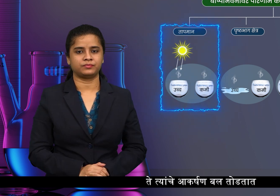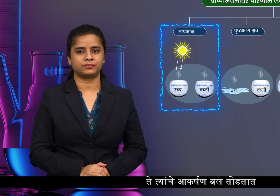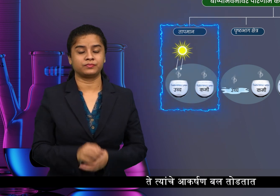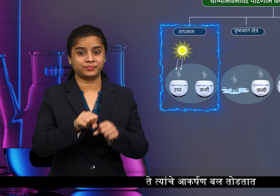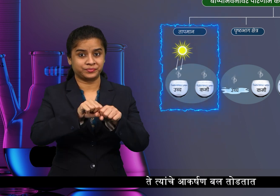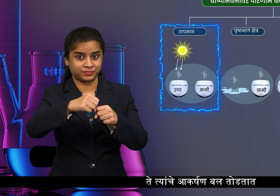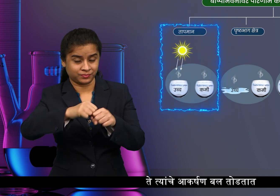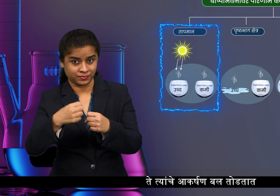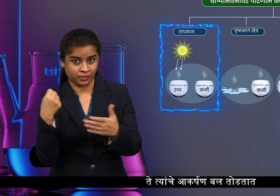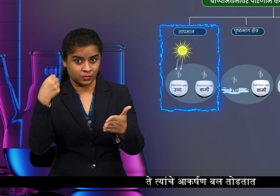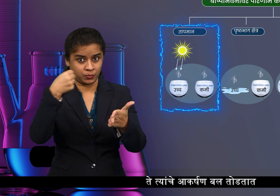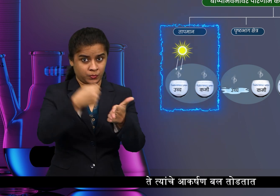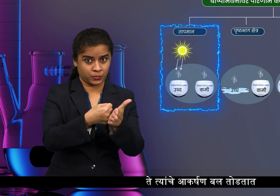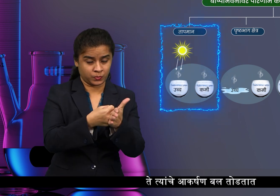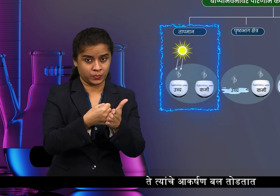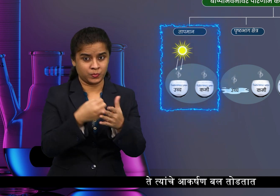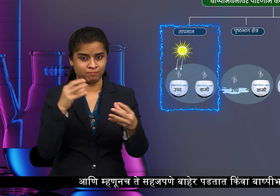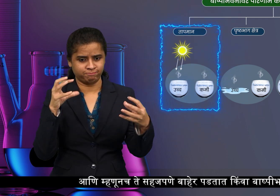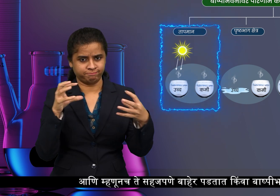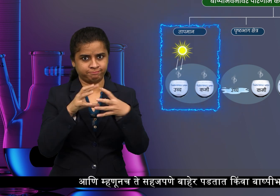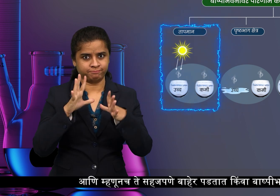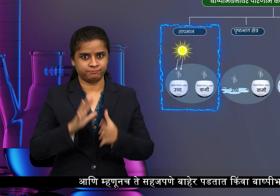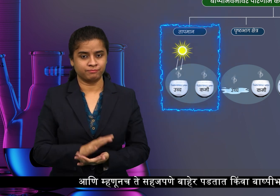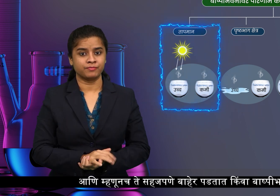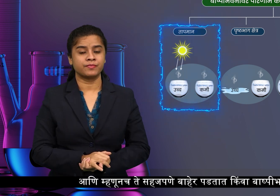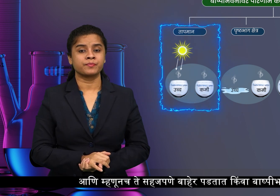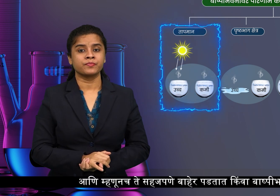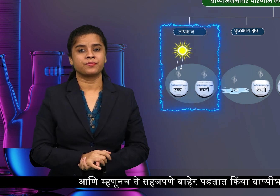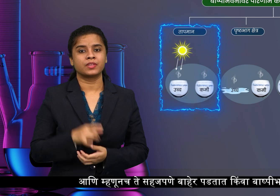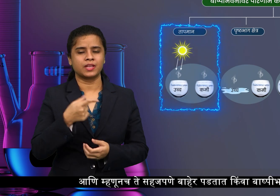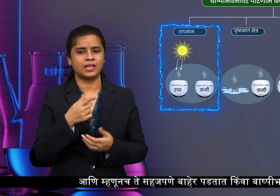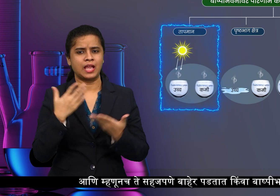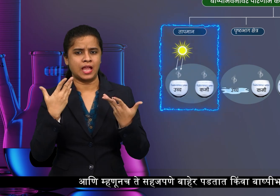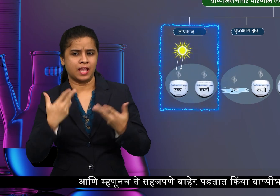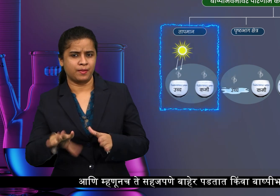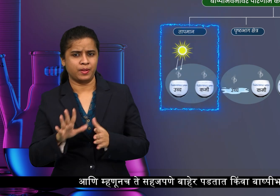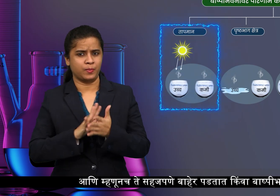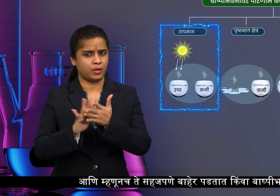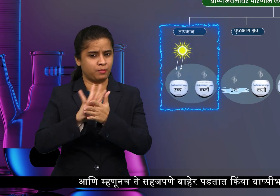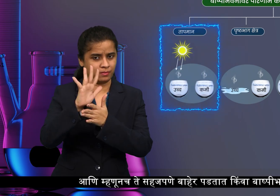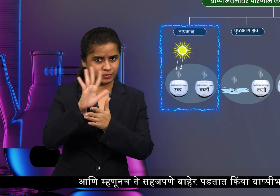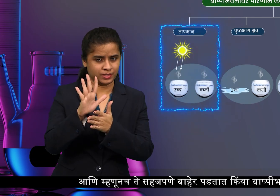ते त्यांचे आकर्षण बल तोडतात आणि म्हणूनच ते सहजपणे बाहेर पडतात किंवा बाष्पीभवन होतात.